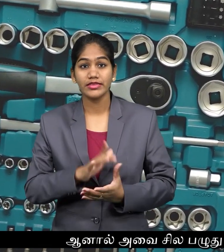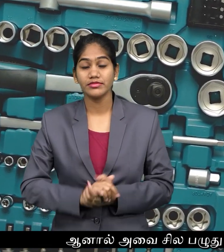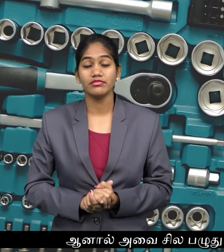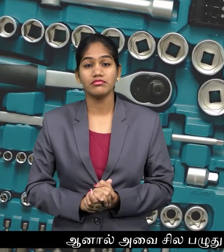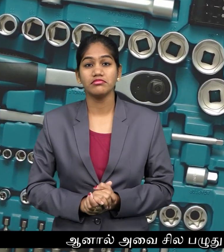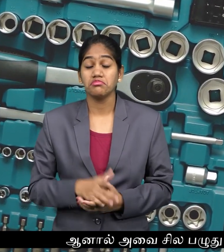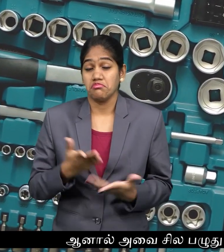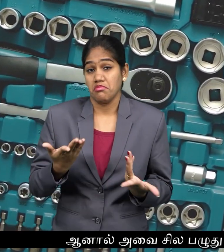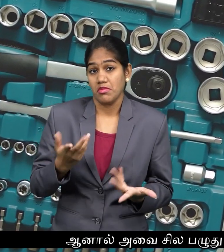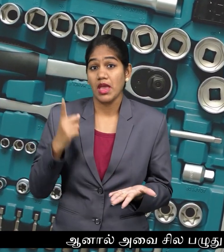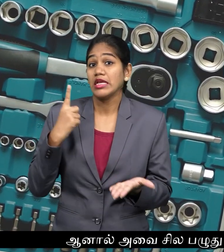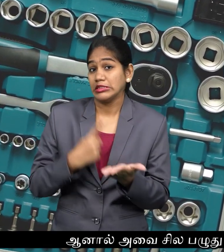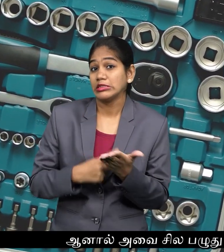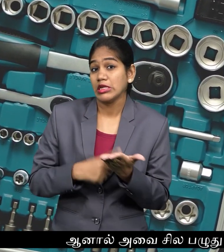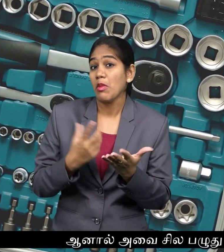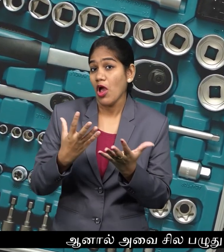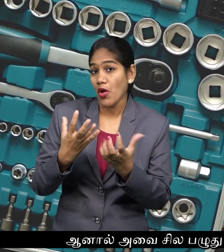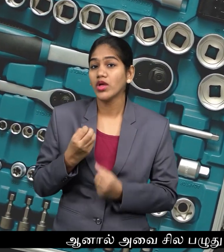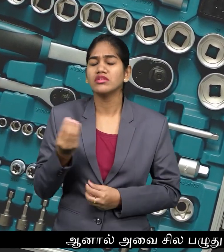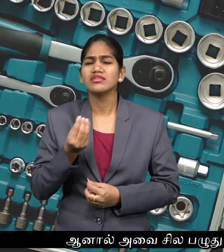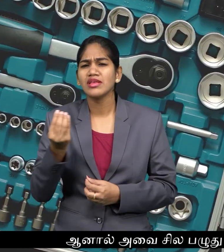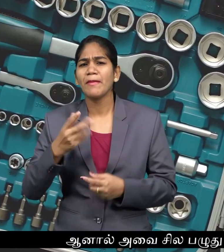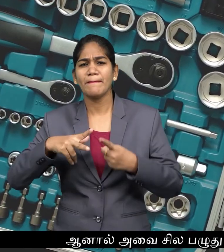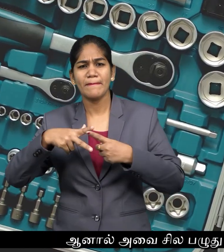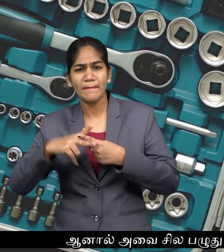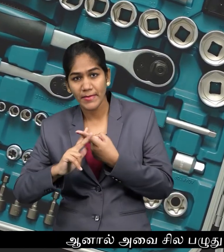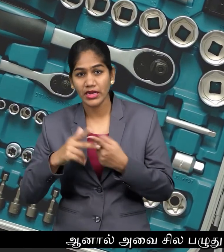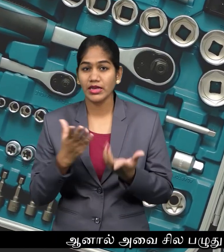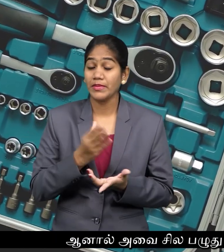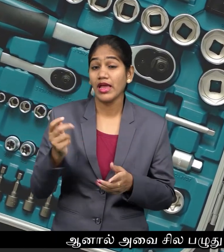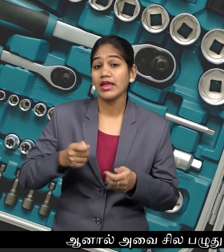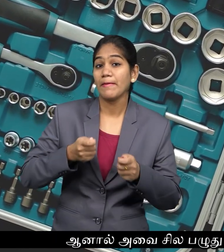பழுது மற்றும் பராமரிப்பு தேவைப்படலாம்.